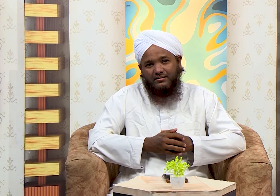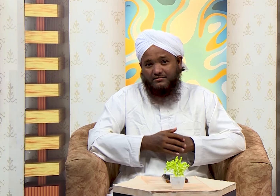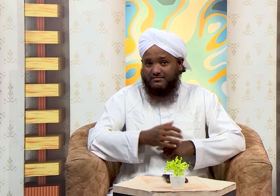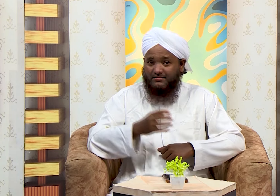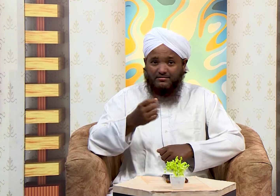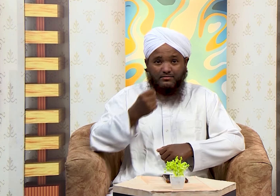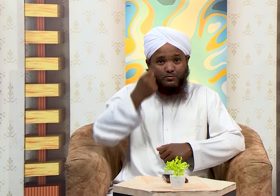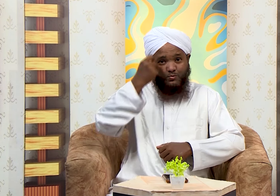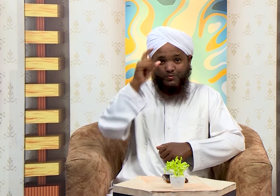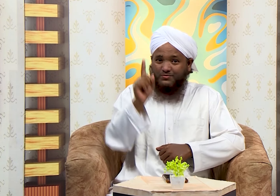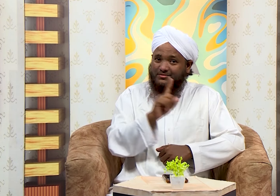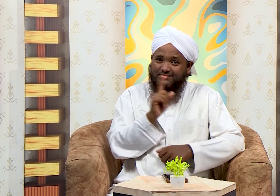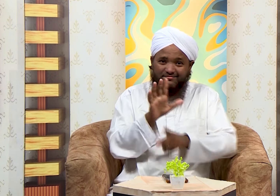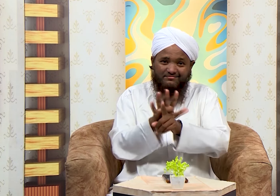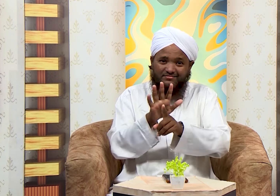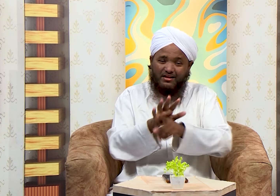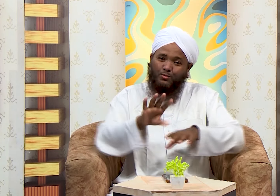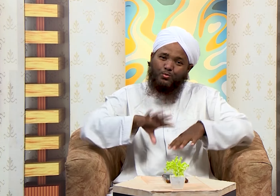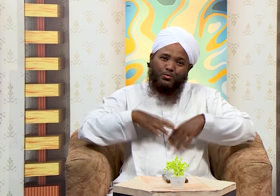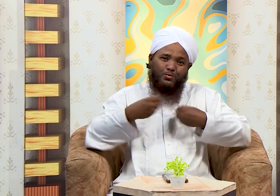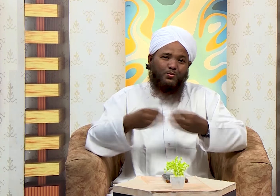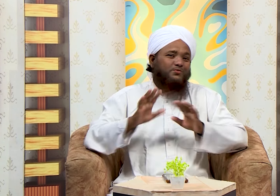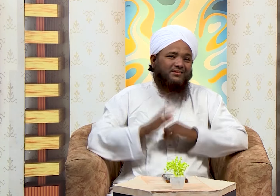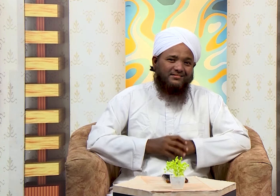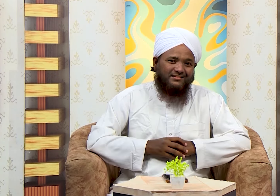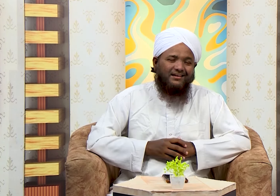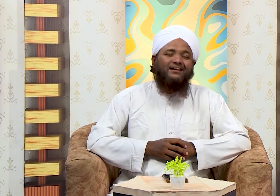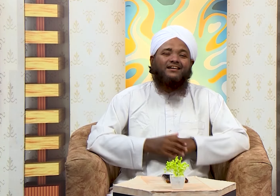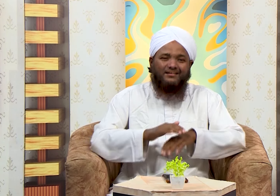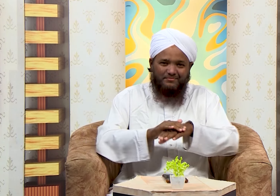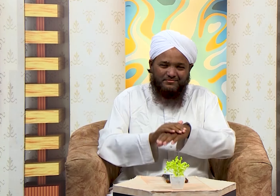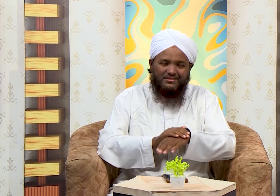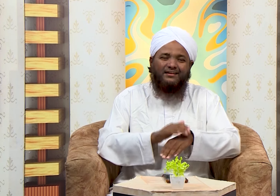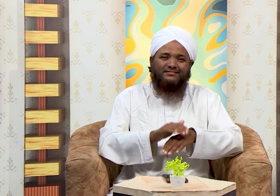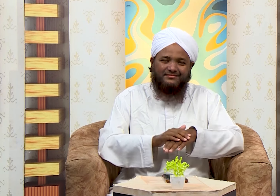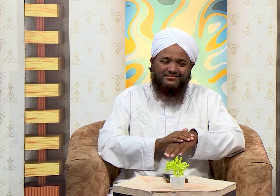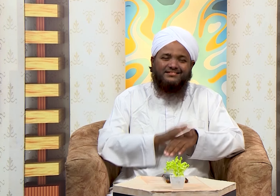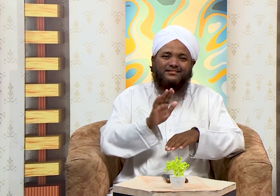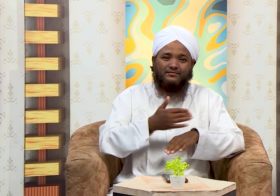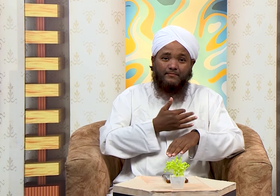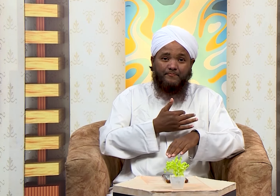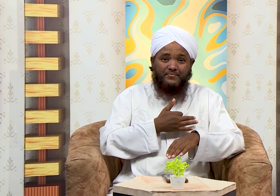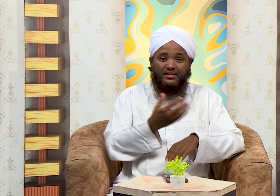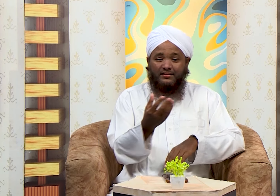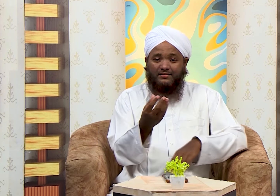بات بگڑ جاتی ہے اگر آپ اس کو نرمی سے کوئی بات سمجھائیں گے امید ہے وہ بات مان جائے گا اب یہاں دیکھیں گا